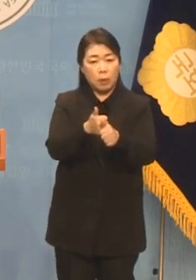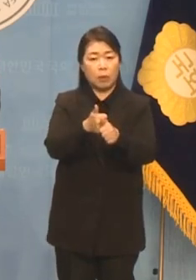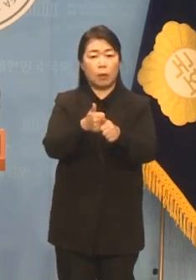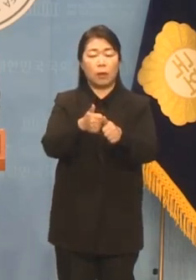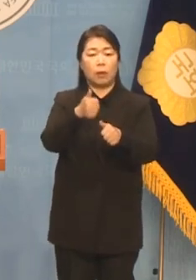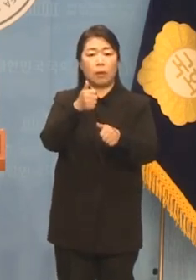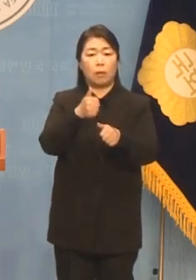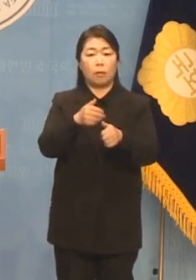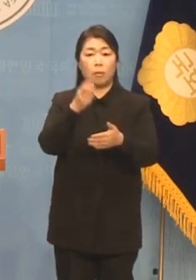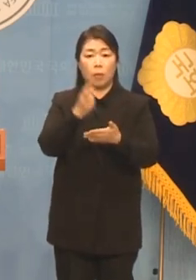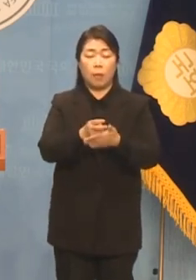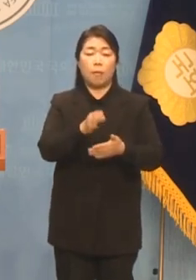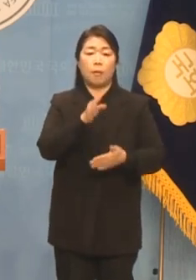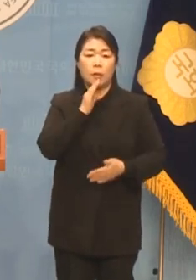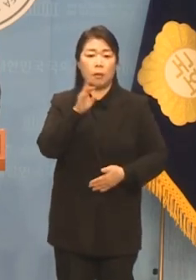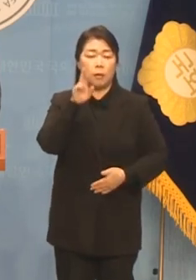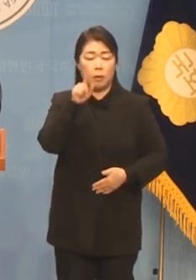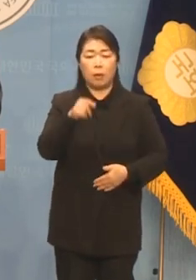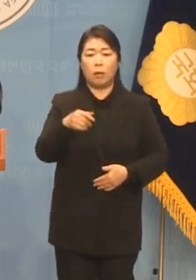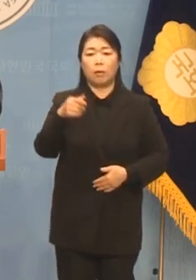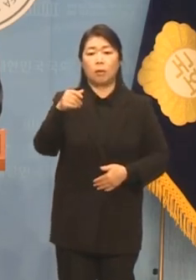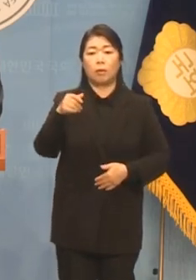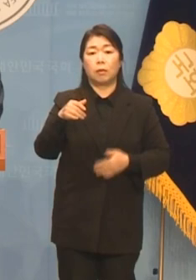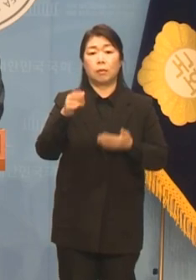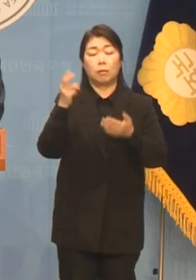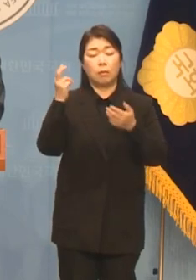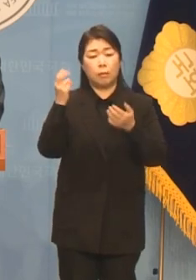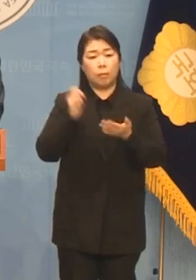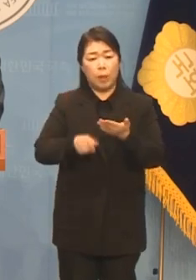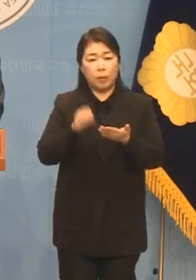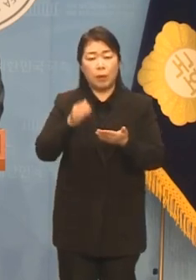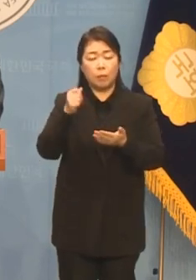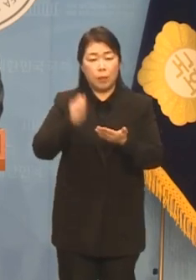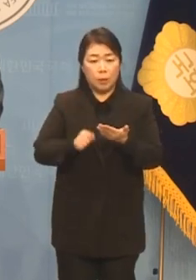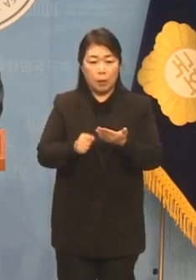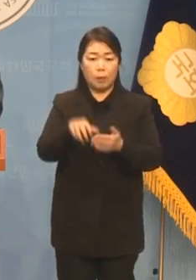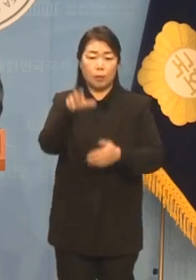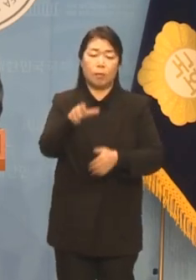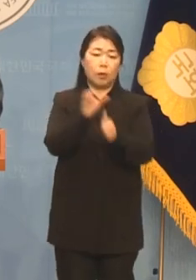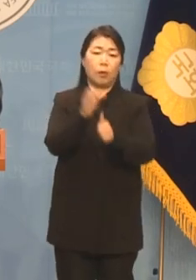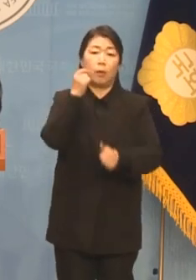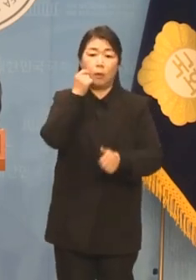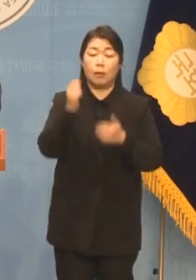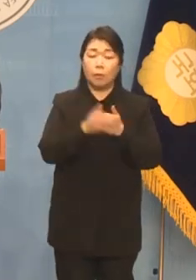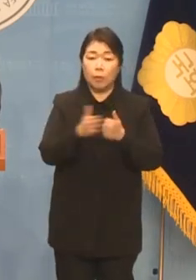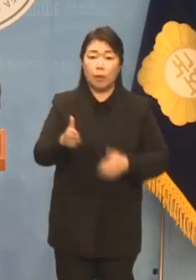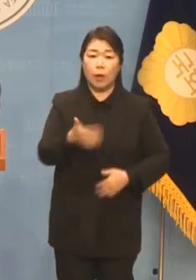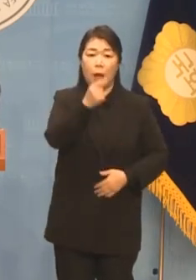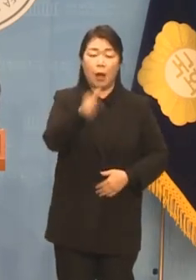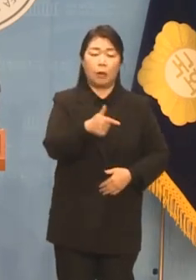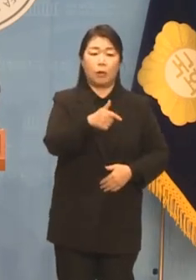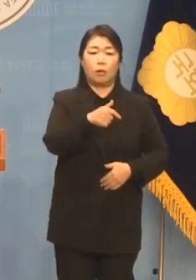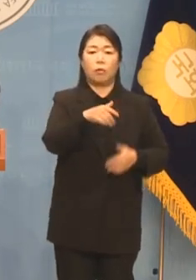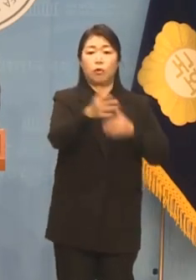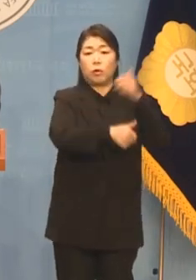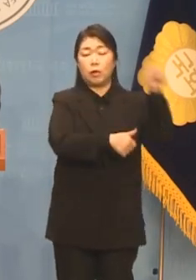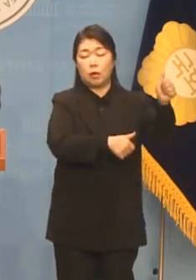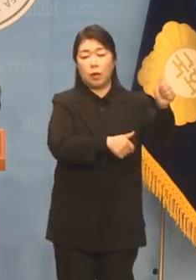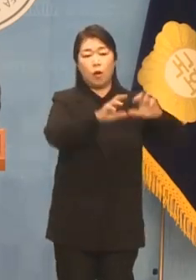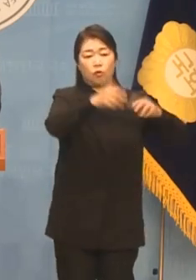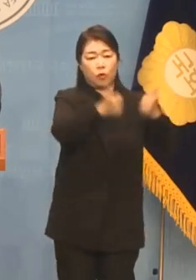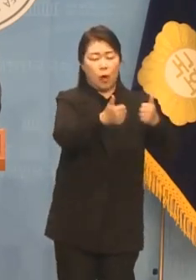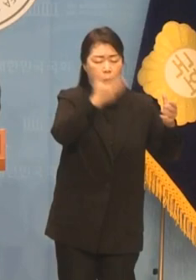소중한 시간입니다이 소중한 시간을 활용해 한동훈 위원장이 국회의 완전 이전을 발표하고 세종을